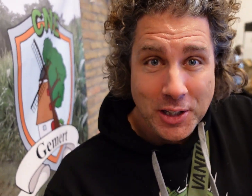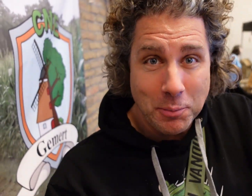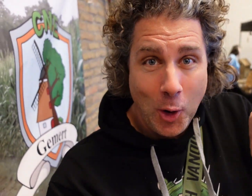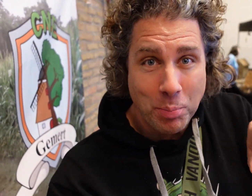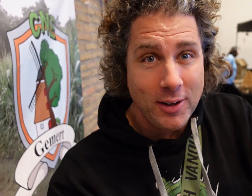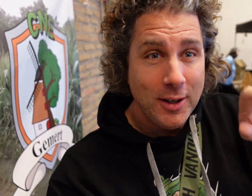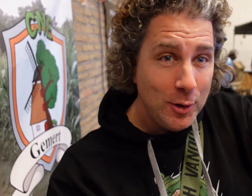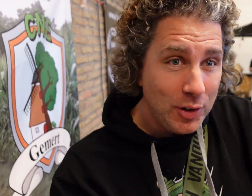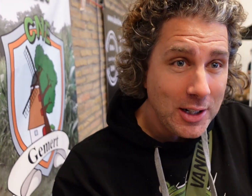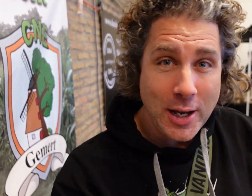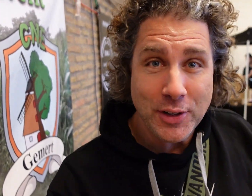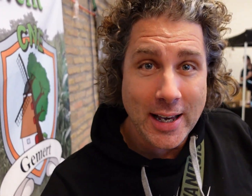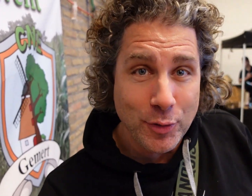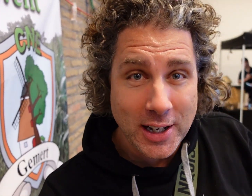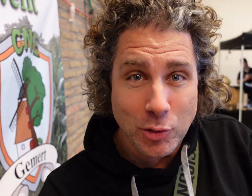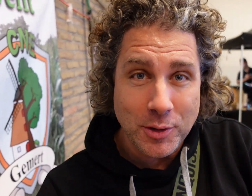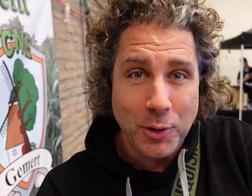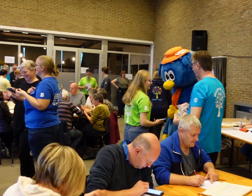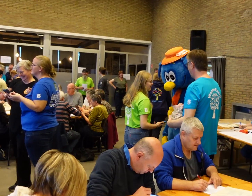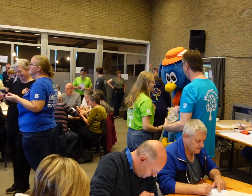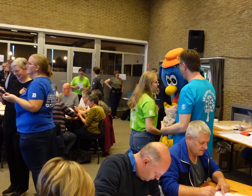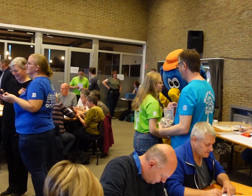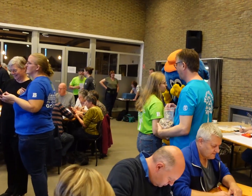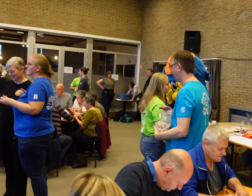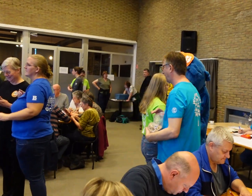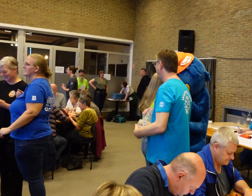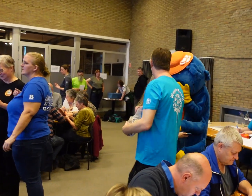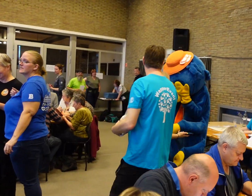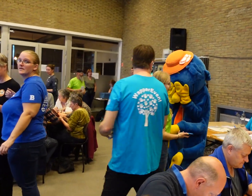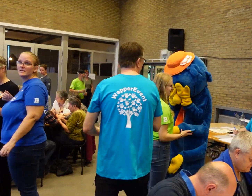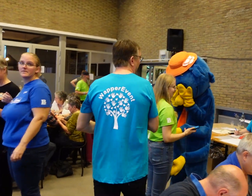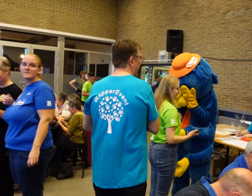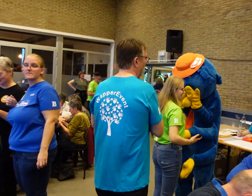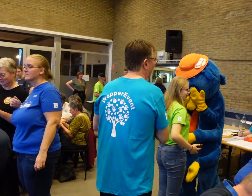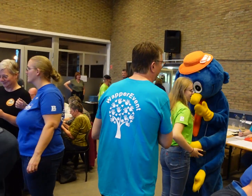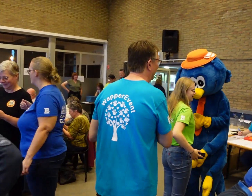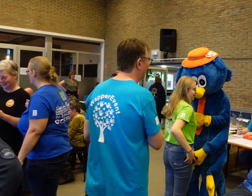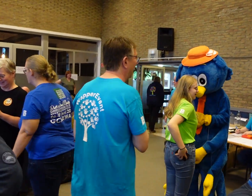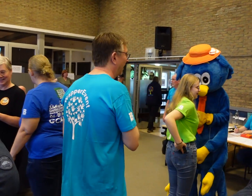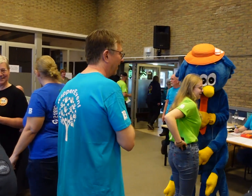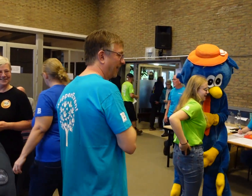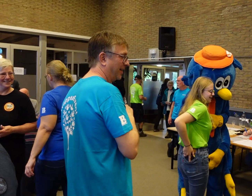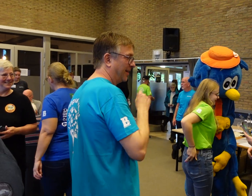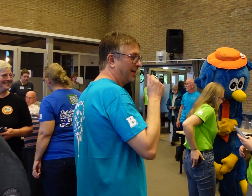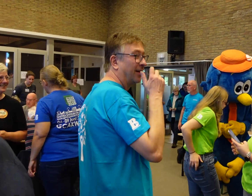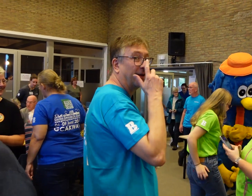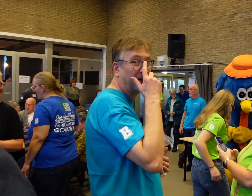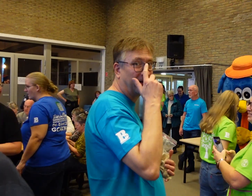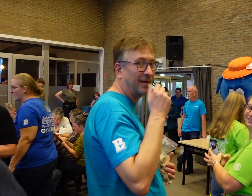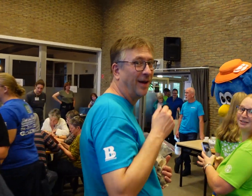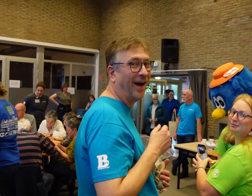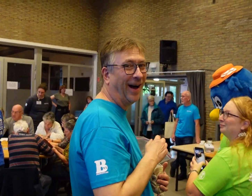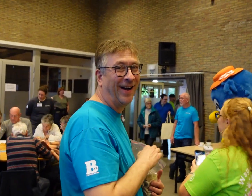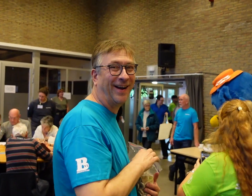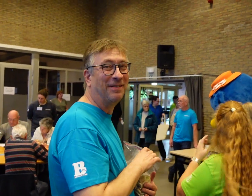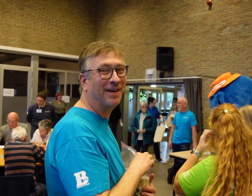verte zie ik hem lopen we gaan eens even kijken of we kennis met hem kunnen maken super grappig is dat